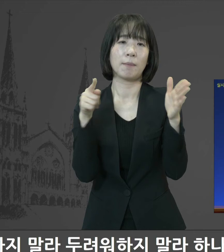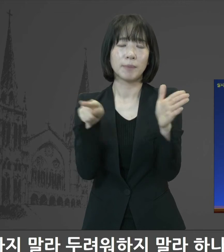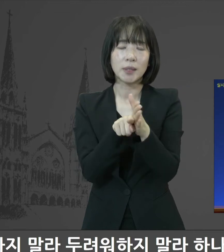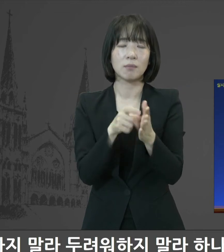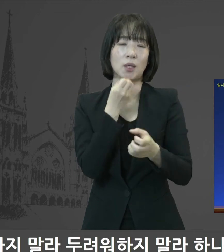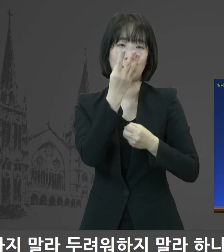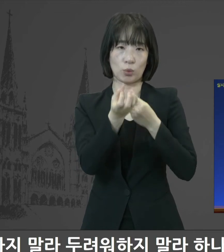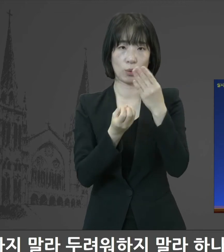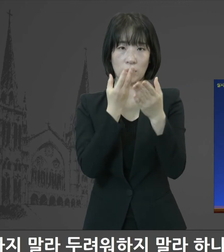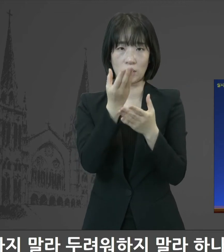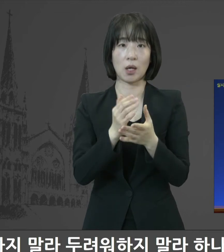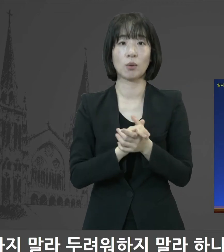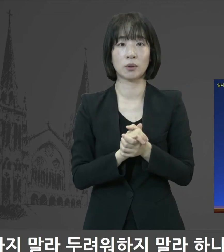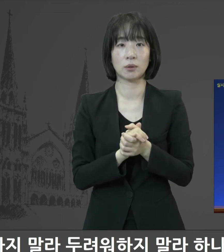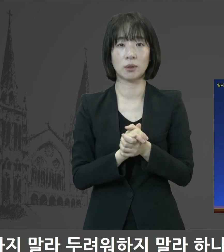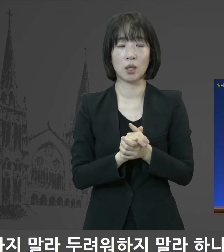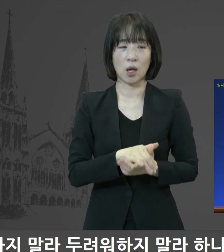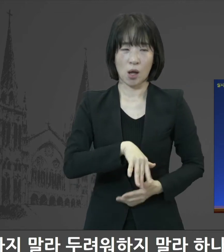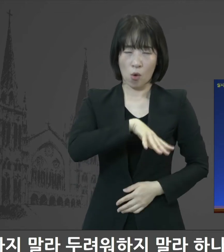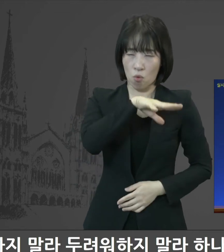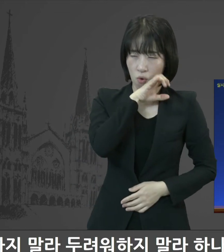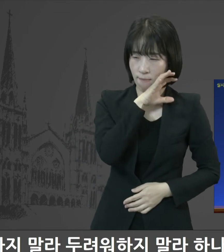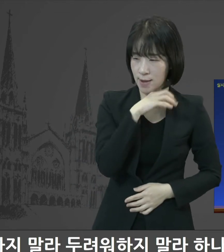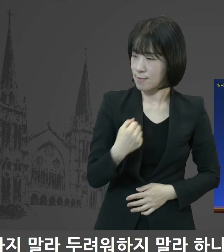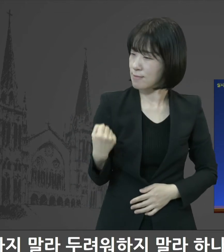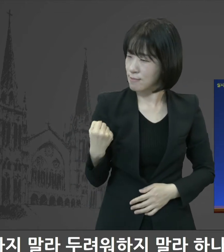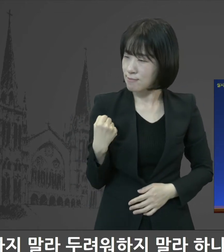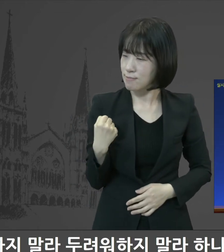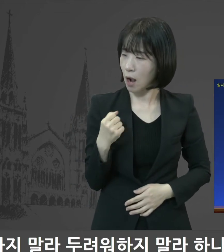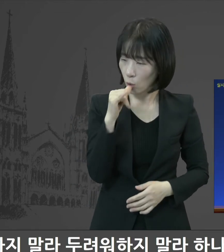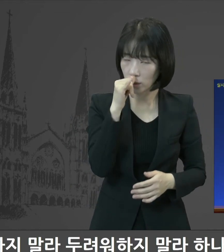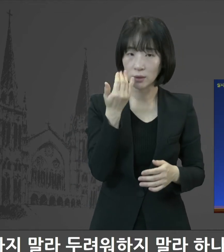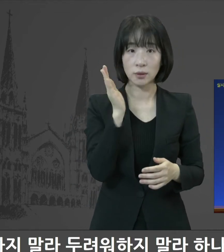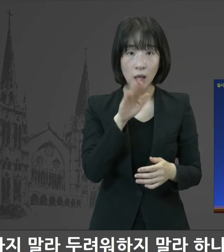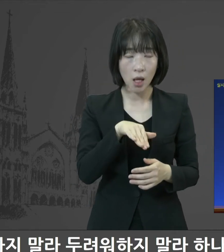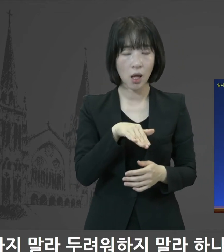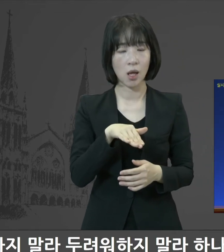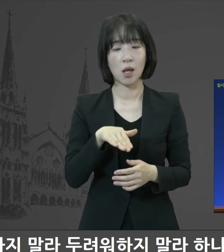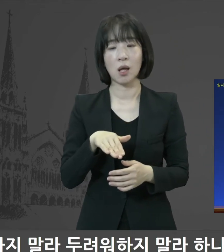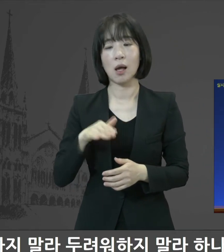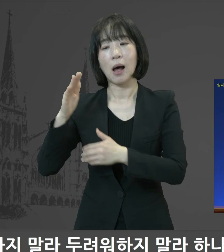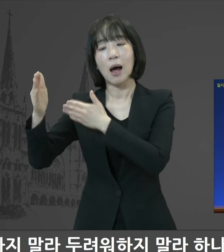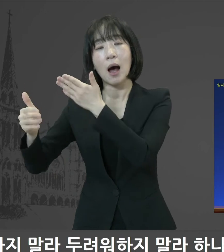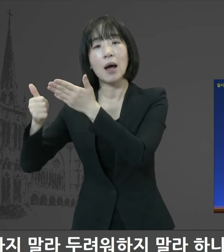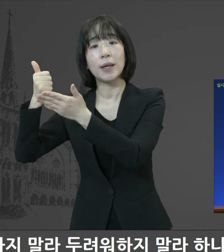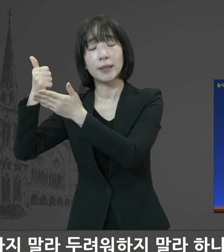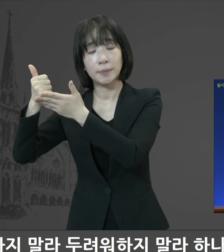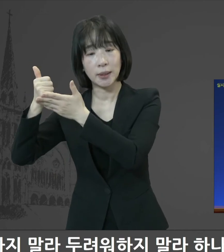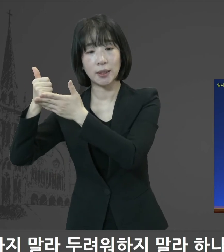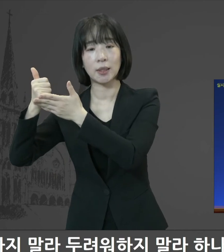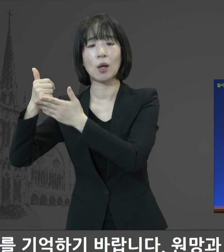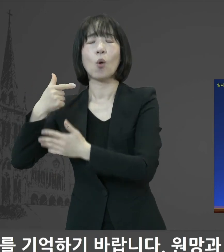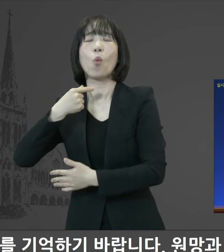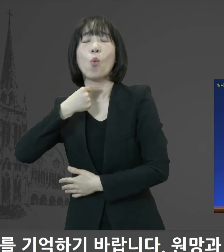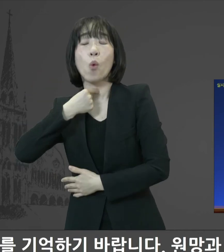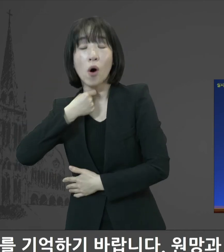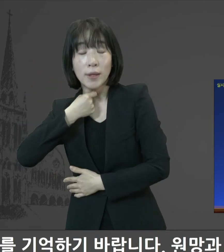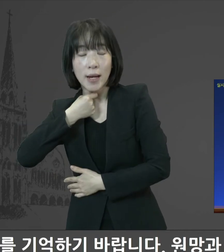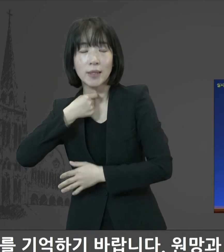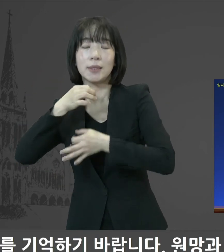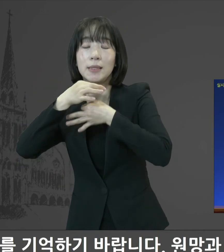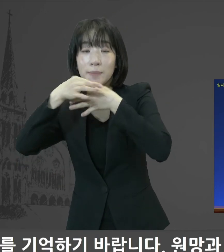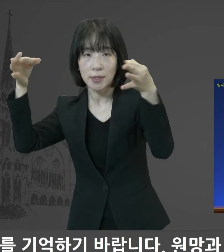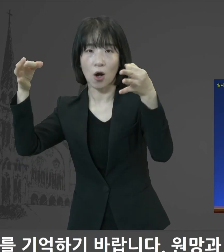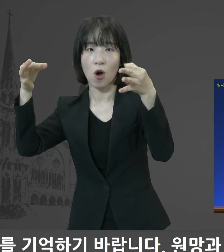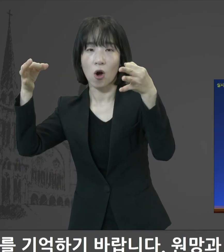원망과 불평이 가득한 상황 속에서 하나님이 듣기 원하시는 소리가